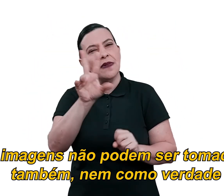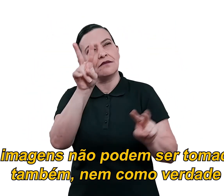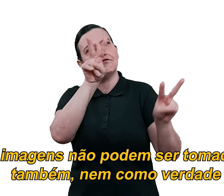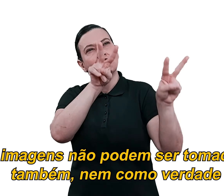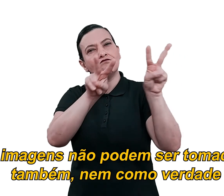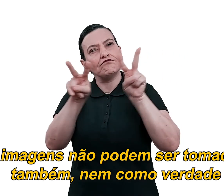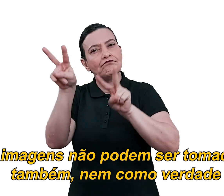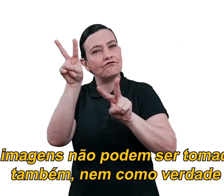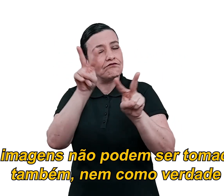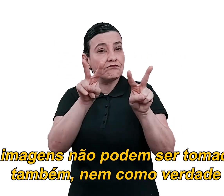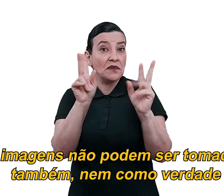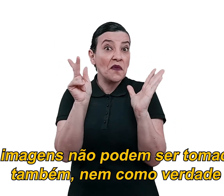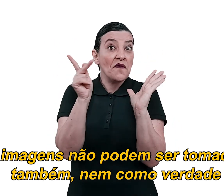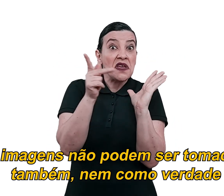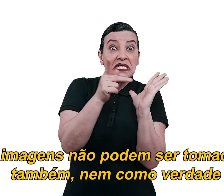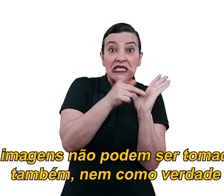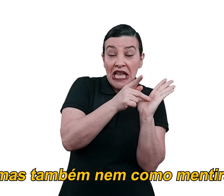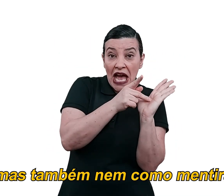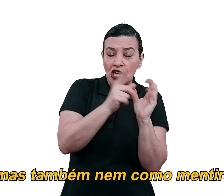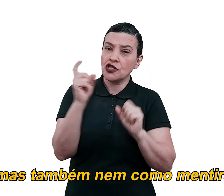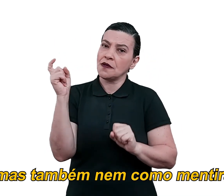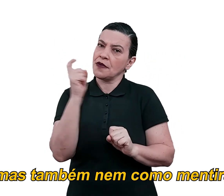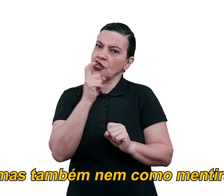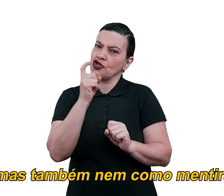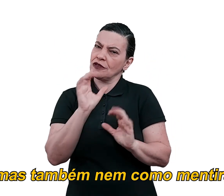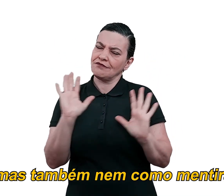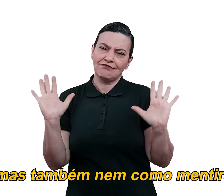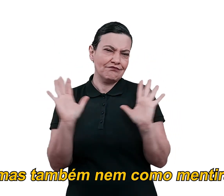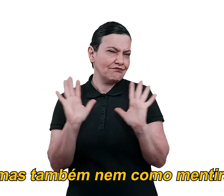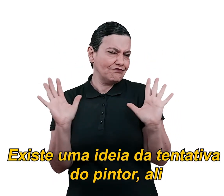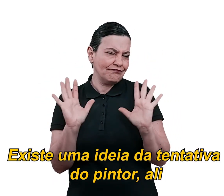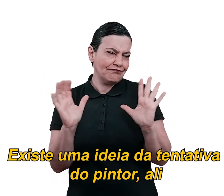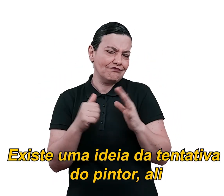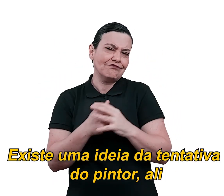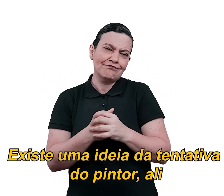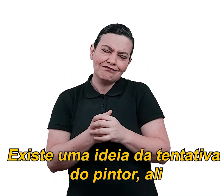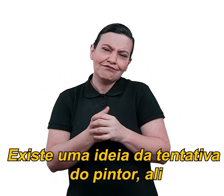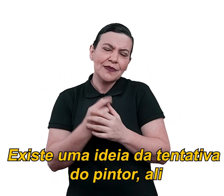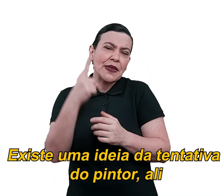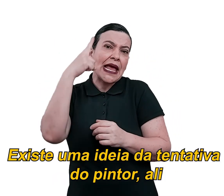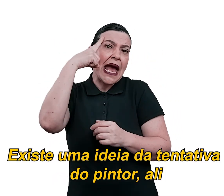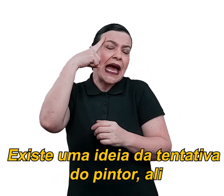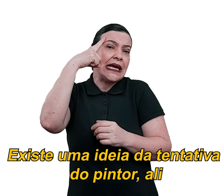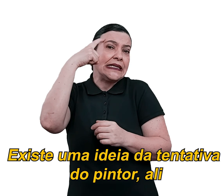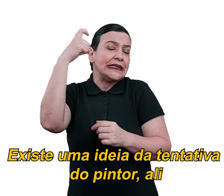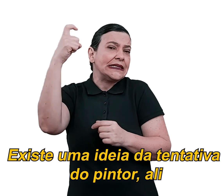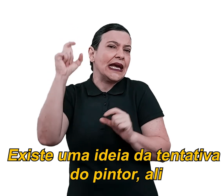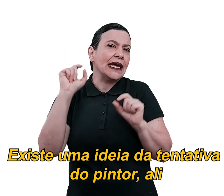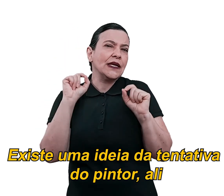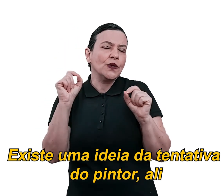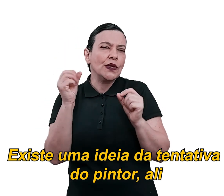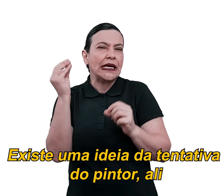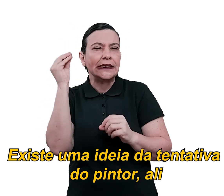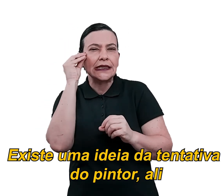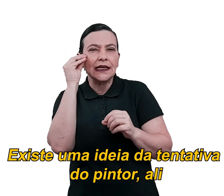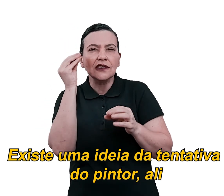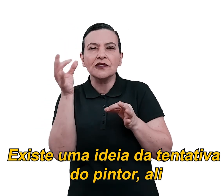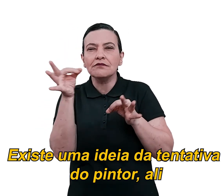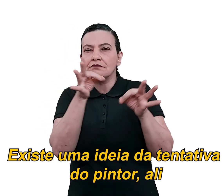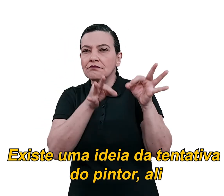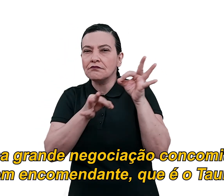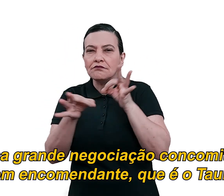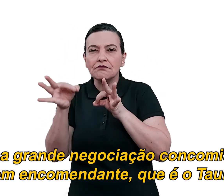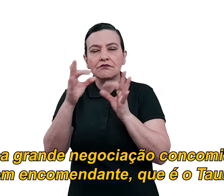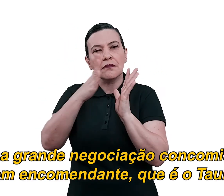tomadas também nem como verdade, mas também nem como mentira, né? Existe uma ideia da tentativa do